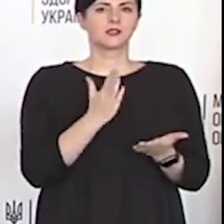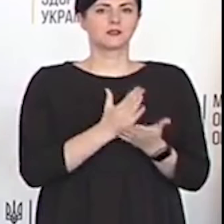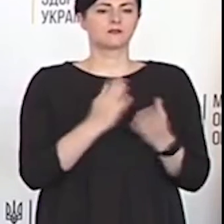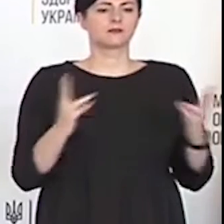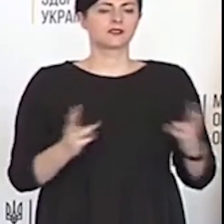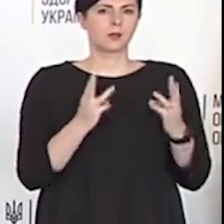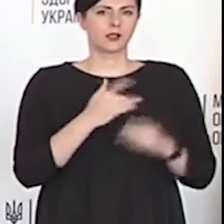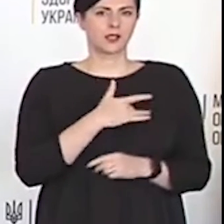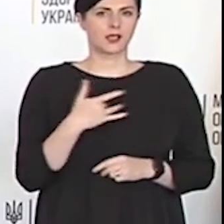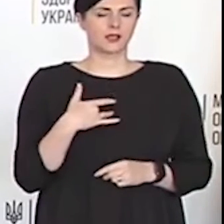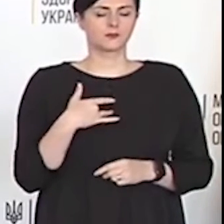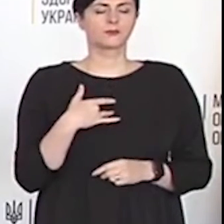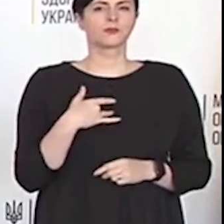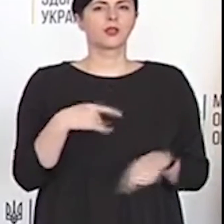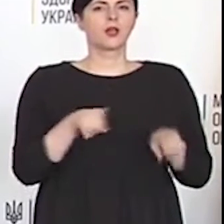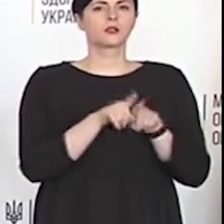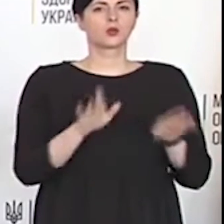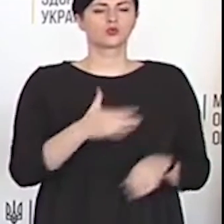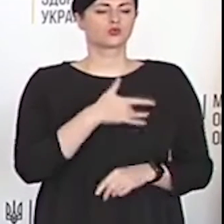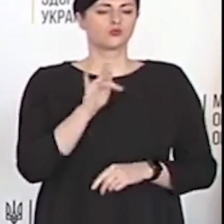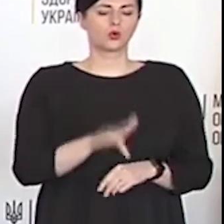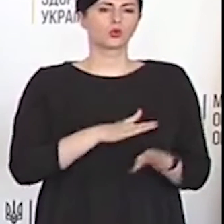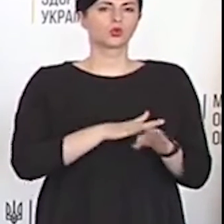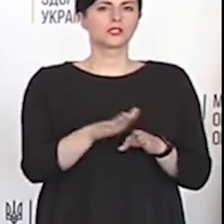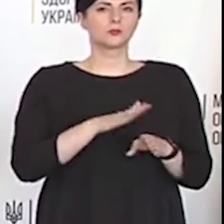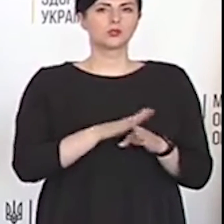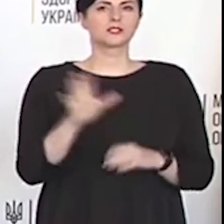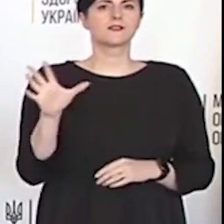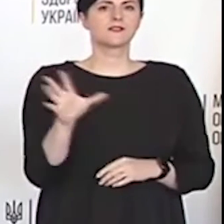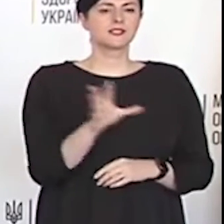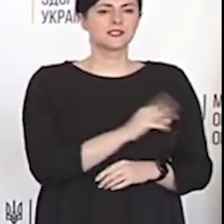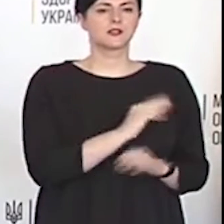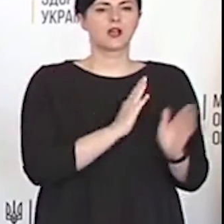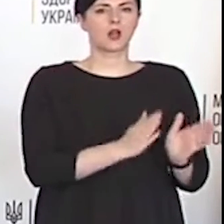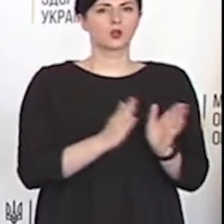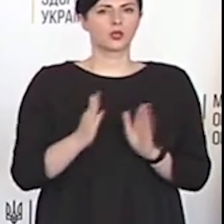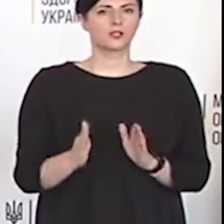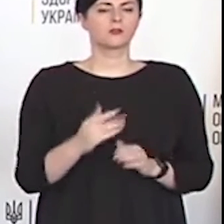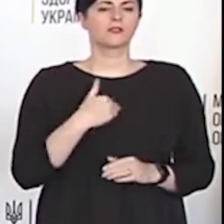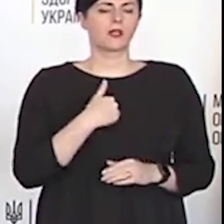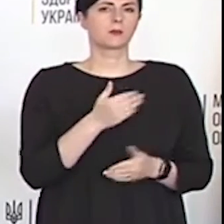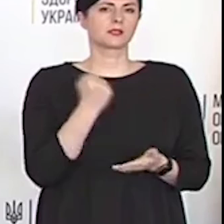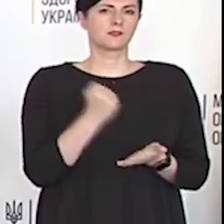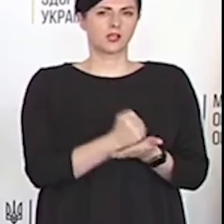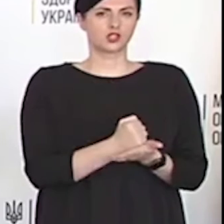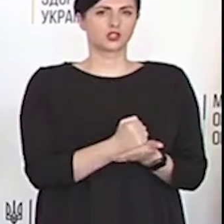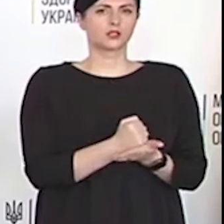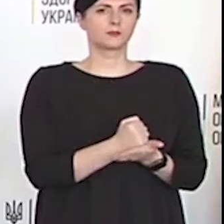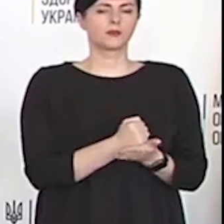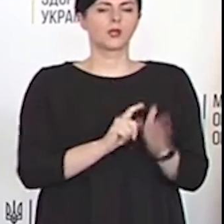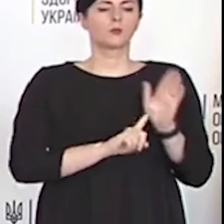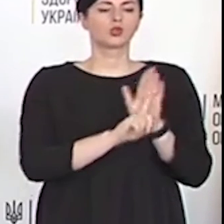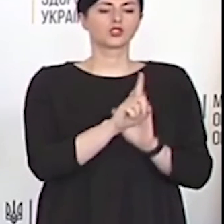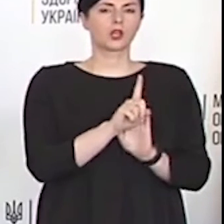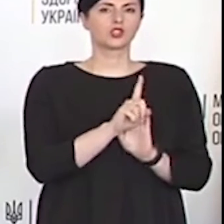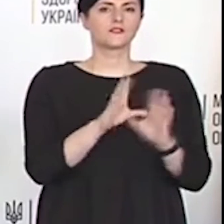запалення легень. Також суворо дотримуються всіх алгоритмів, нами затверджених,